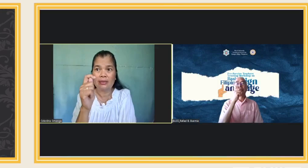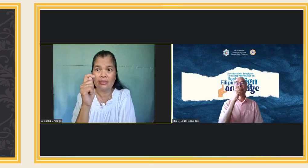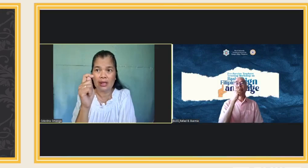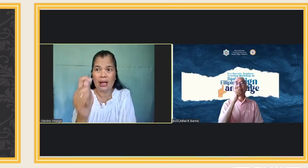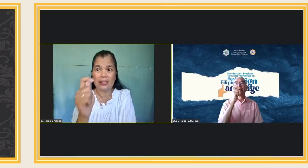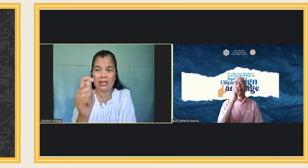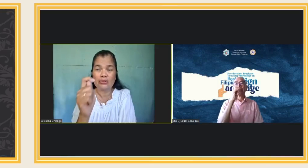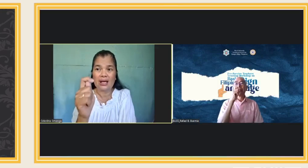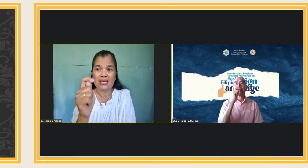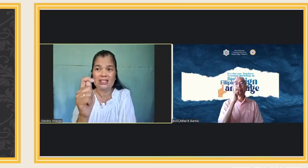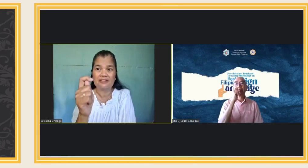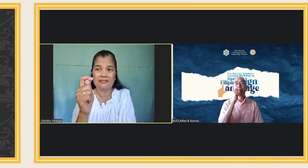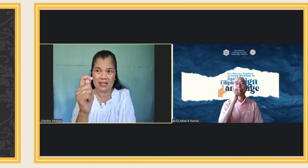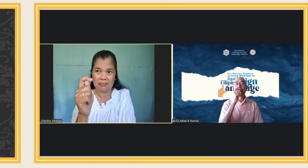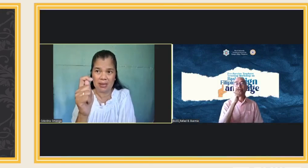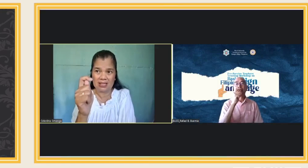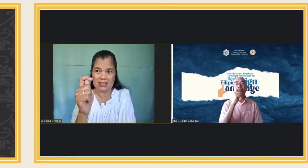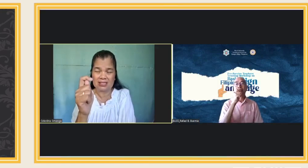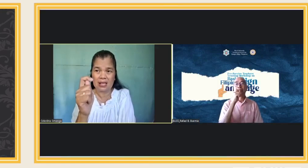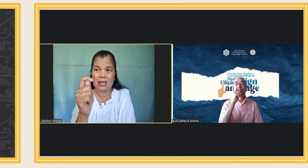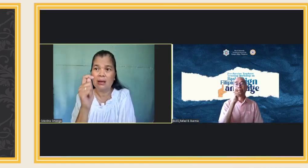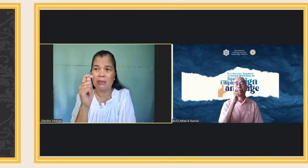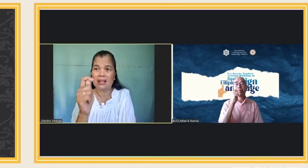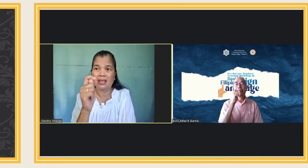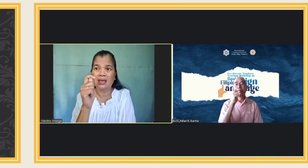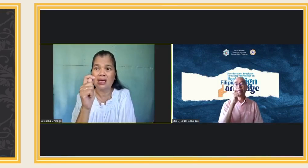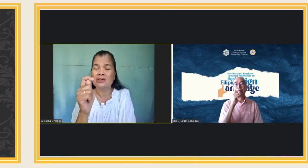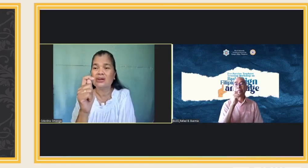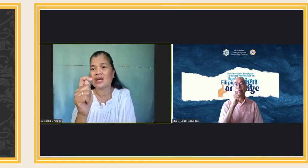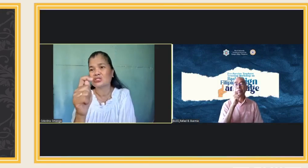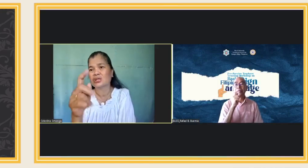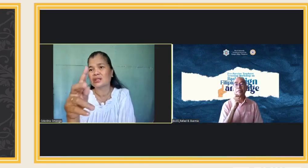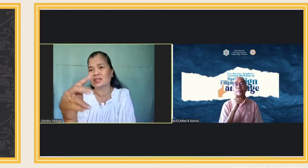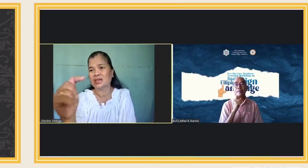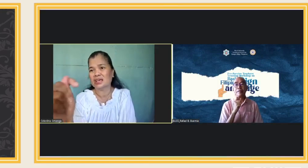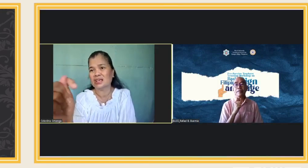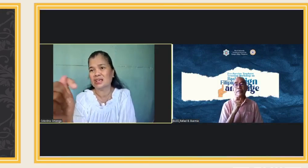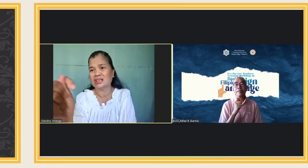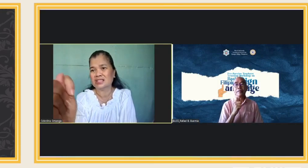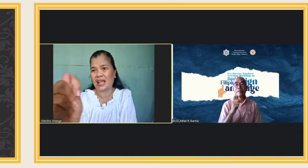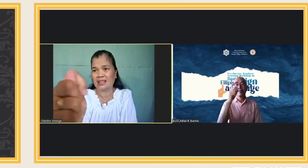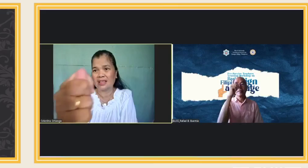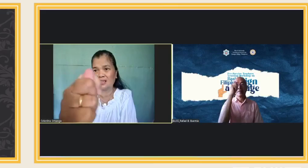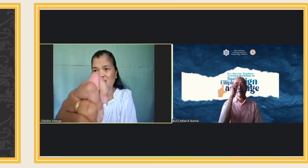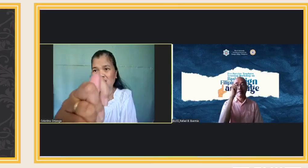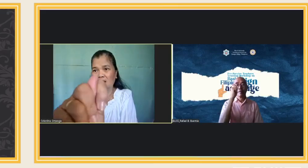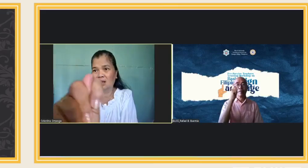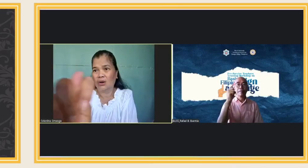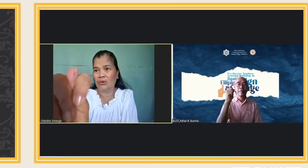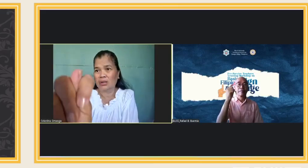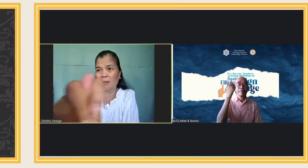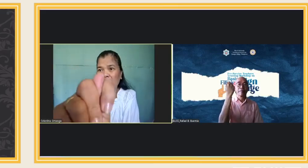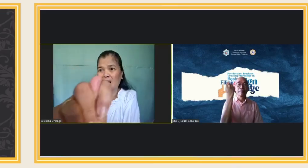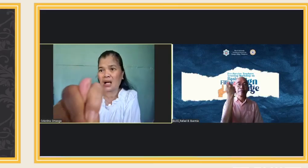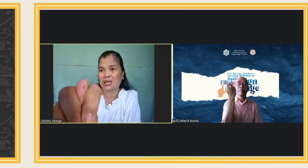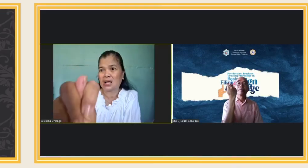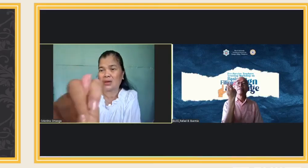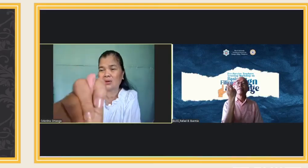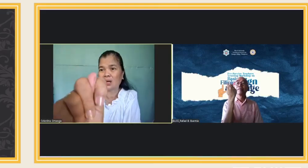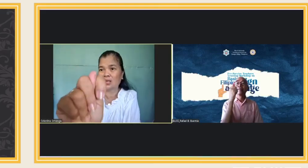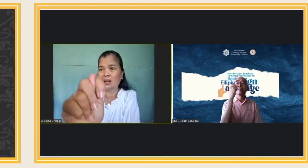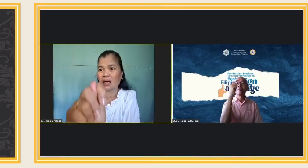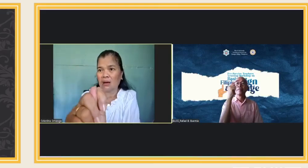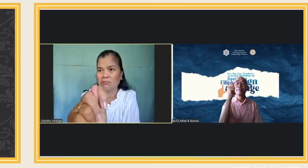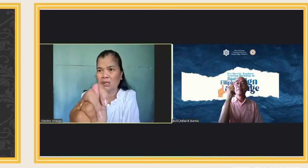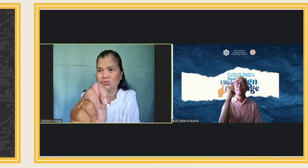ay dito lang yan sa Philippines. But international T is like this. O di ba pag nakakita kayo